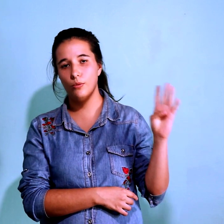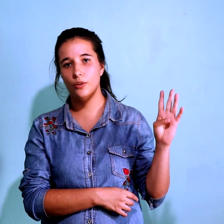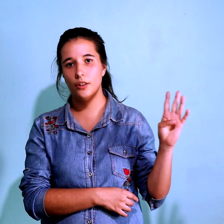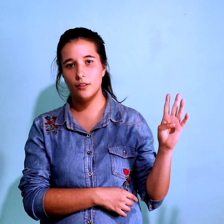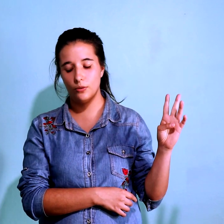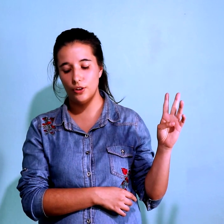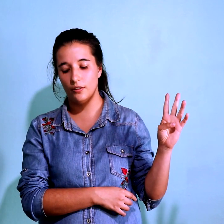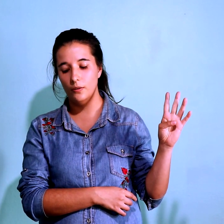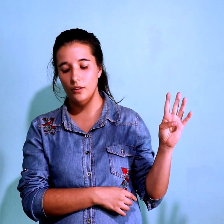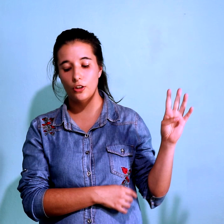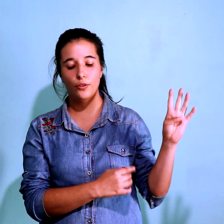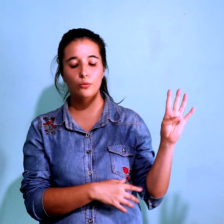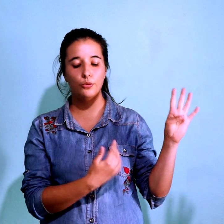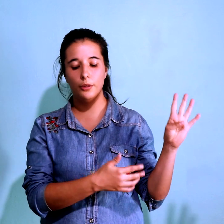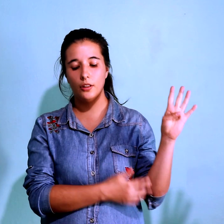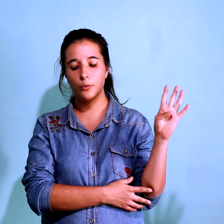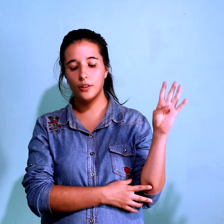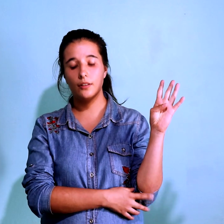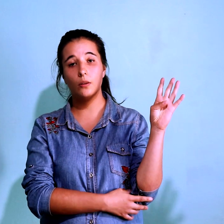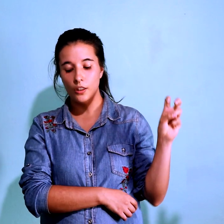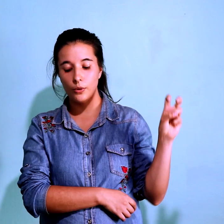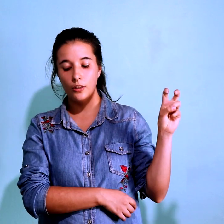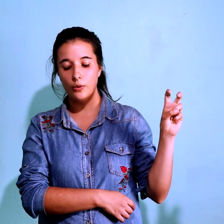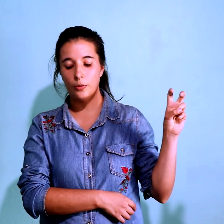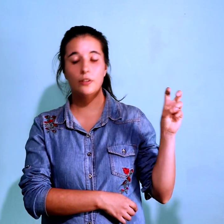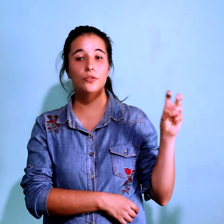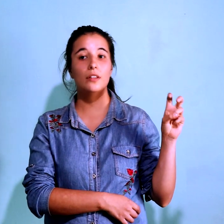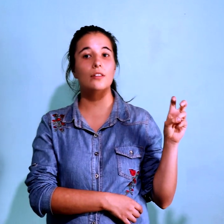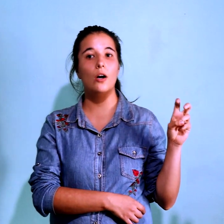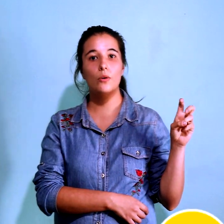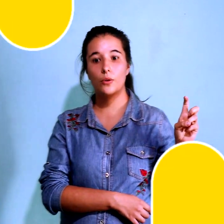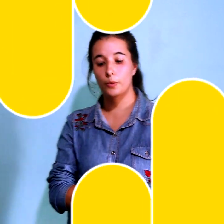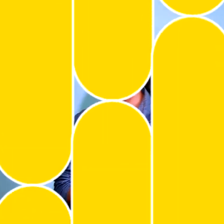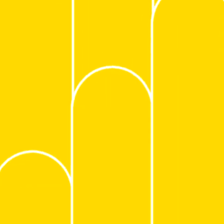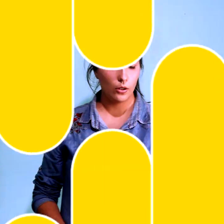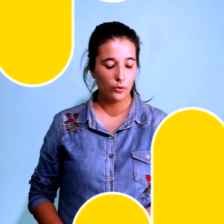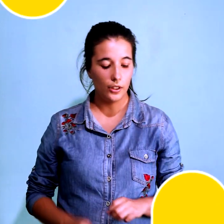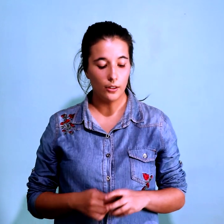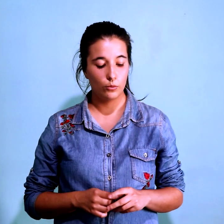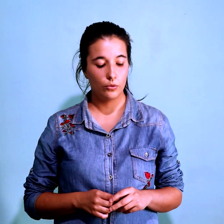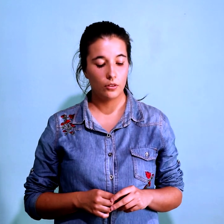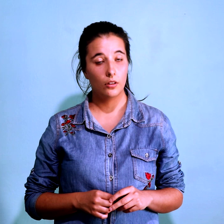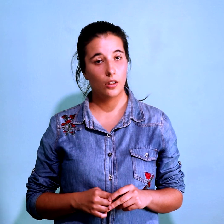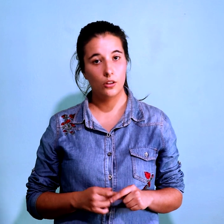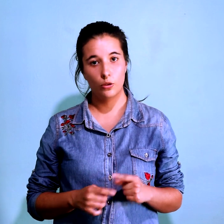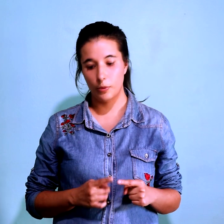alguma orientação de direção. Se tiver algum movimento, ela tem uma orientação. E o quinto é a expressão facial ou corporal. Agora eu vou ler alguns trechos para